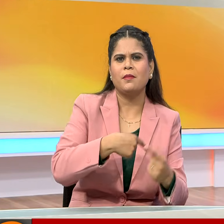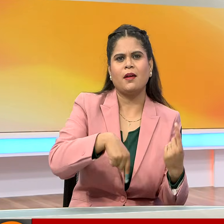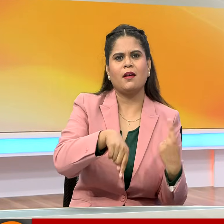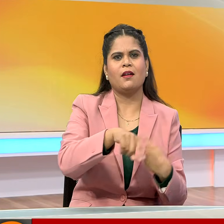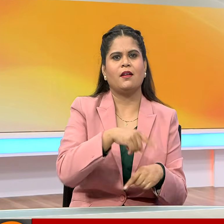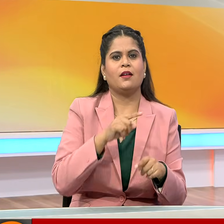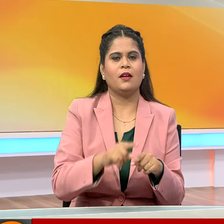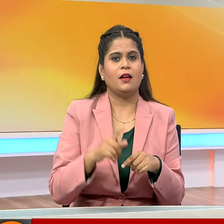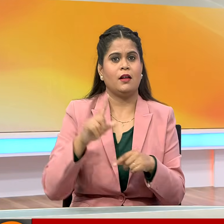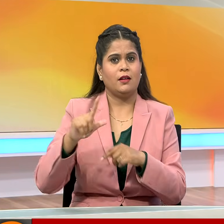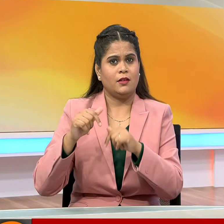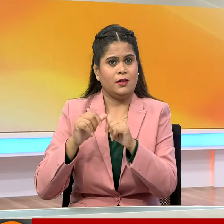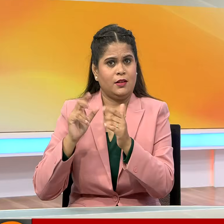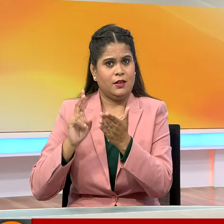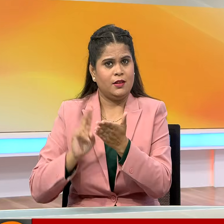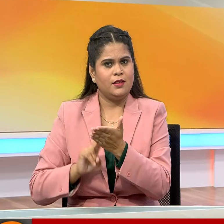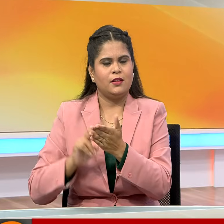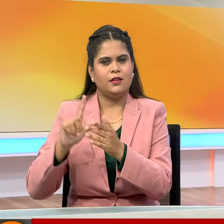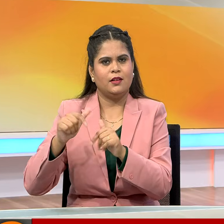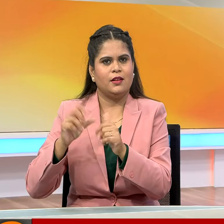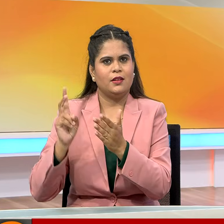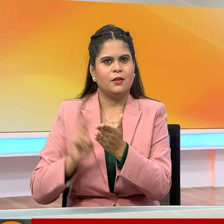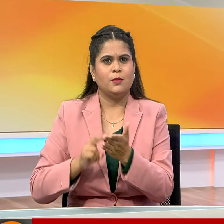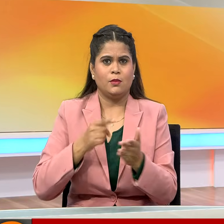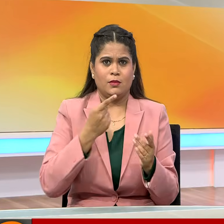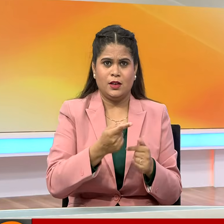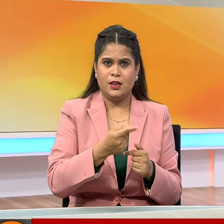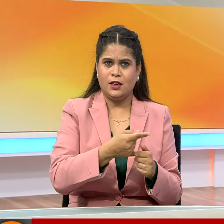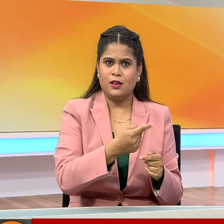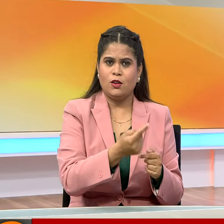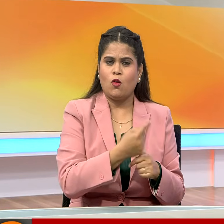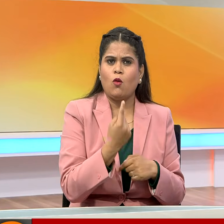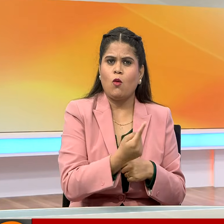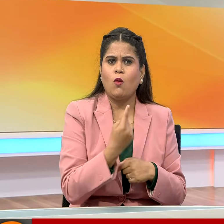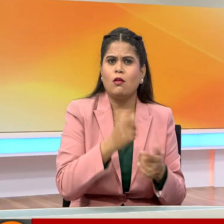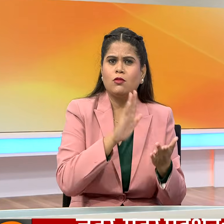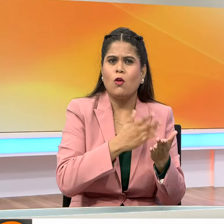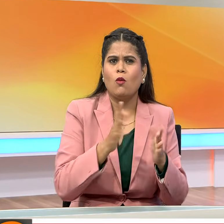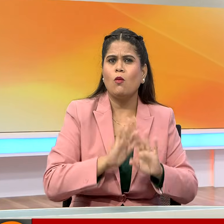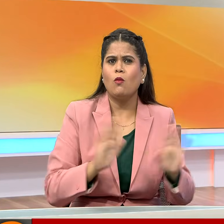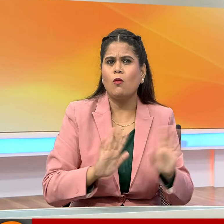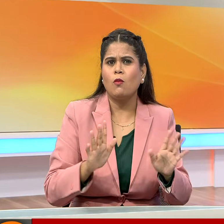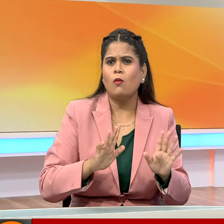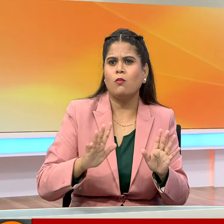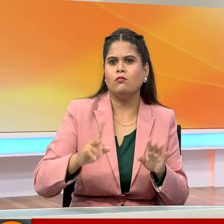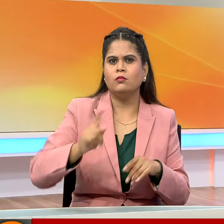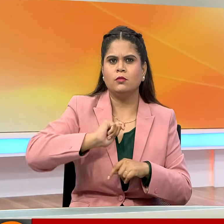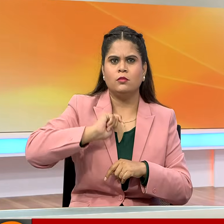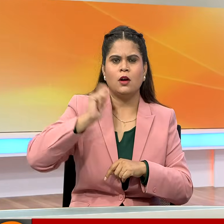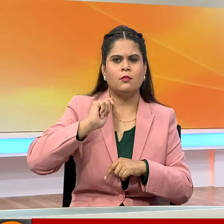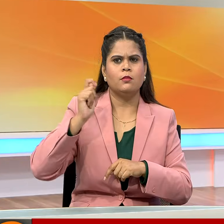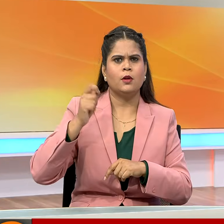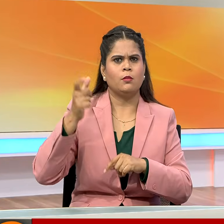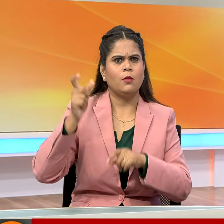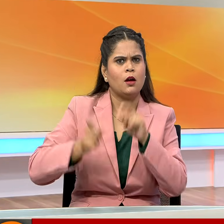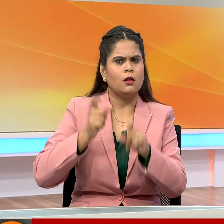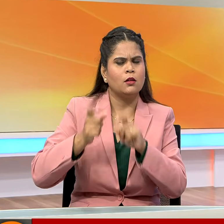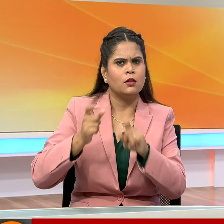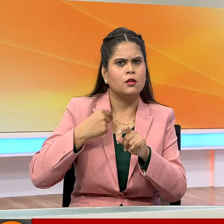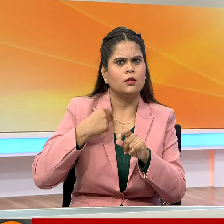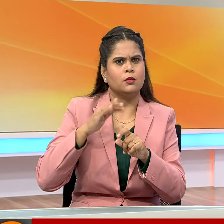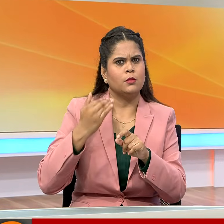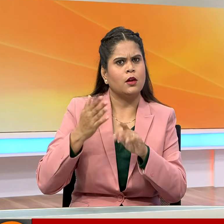कि वंदे मातरम केवल एक गीत नहीं बल्कि स्वतंत्रता संग्राम की भावना और राष्ट्रभक्ति का प्रतीक रहा है। बंकिम